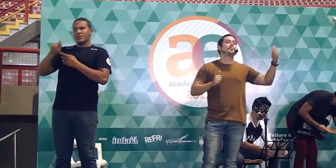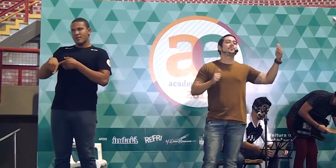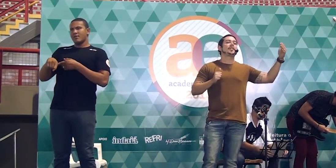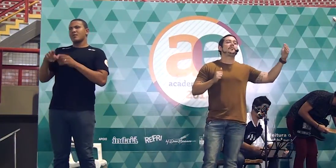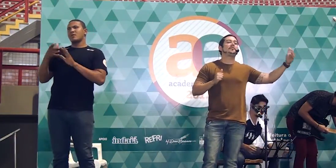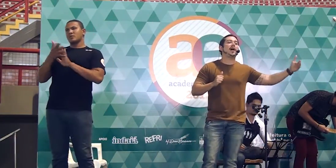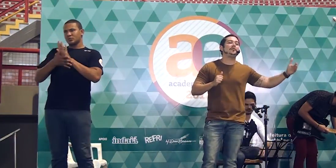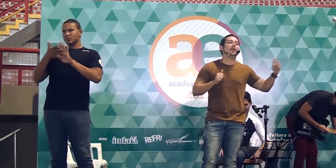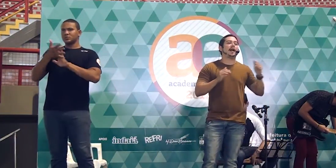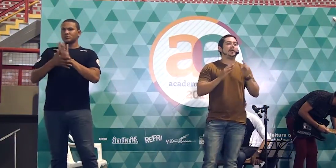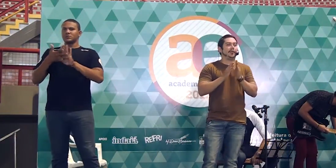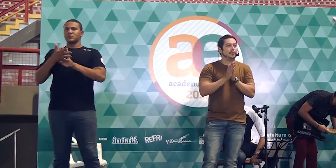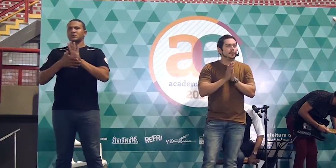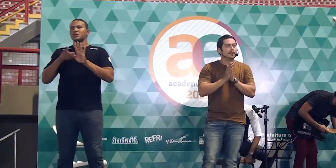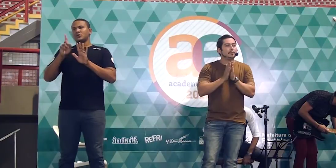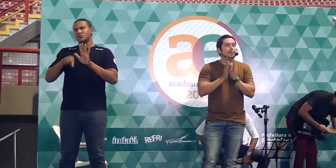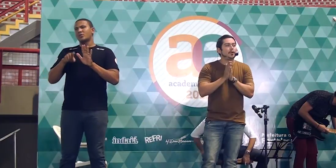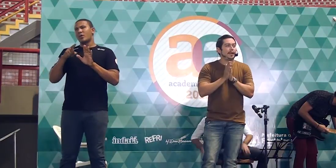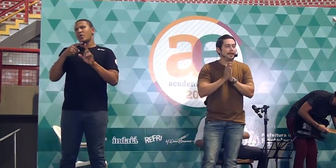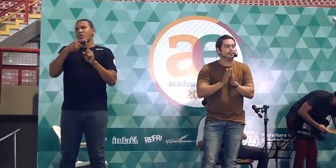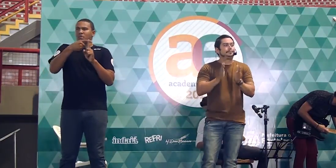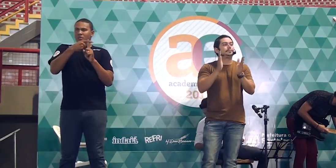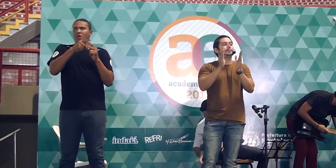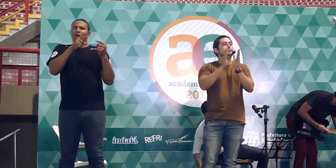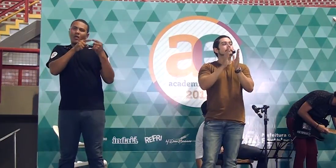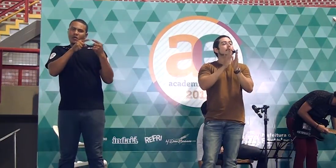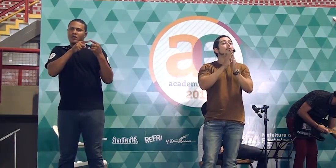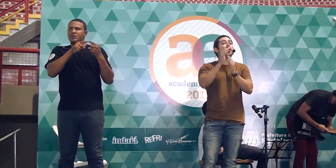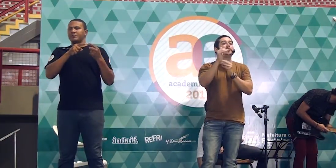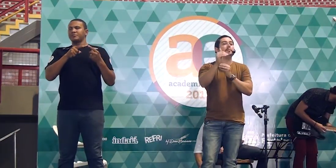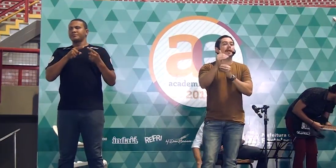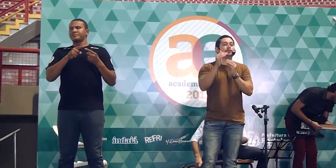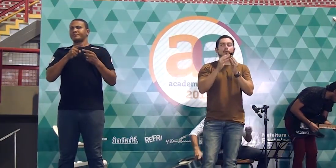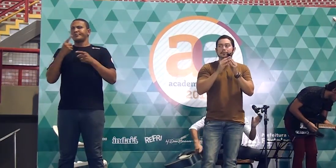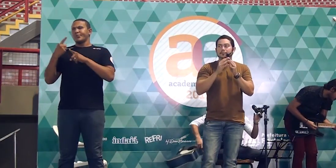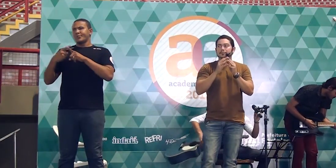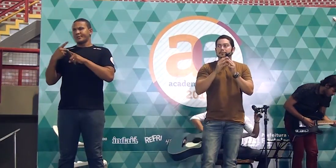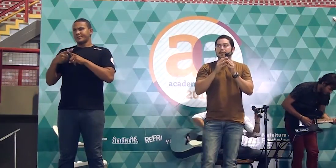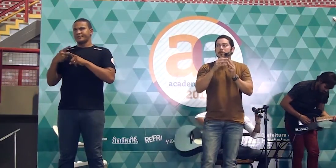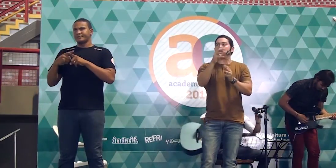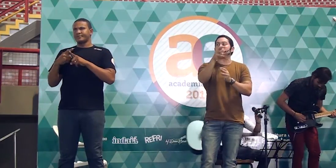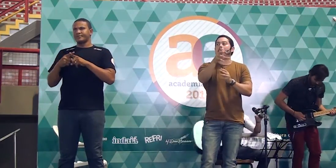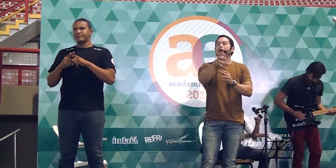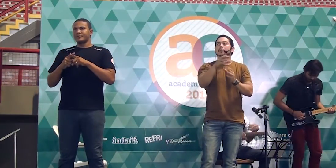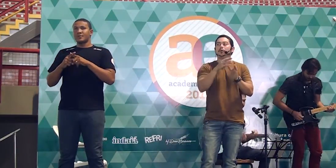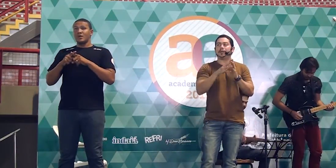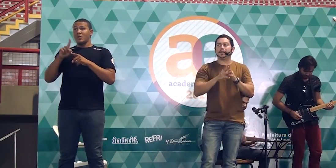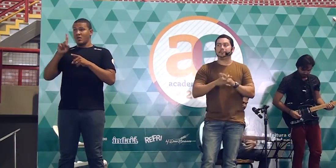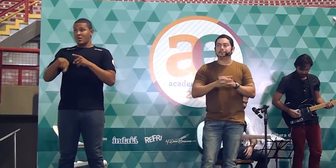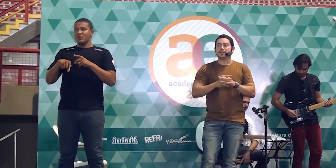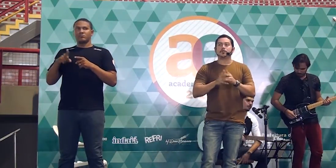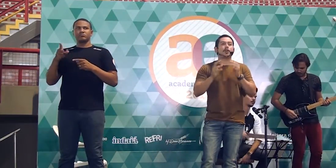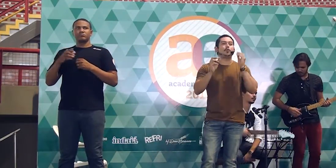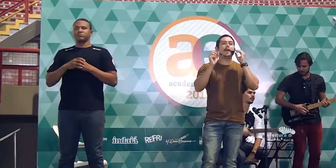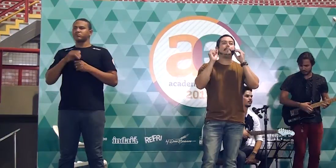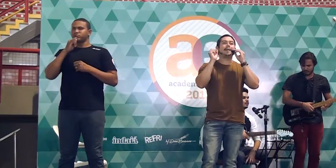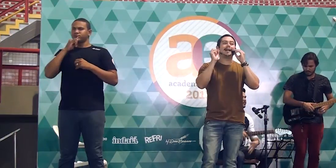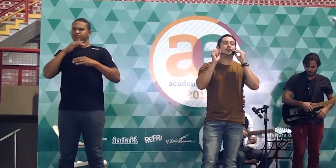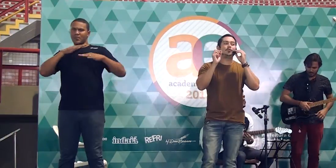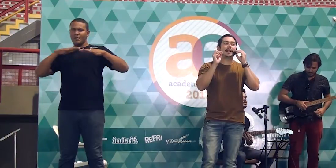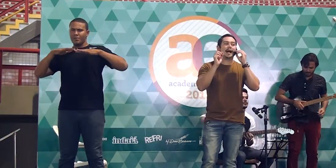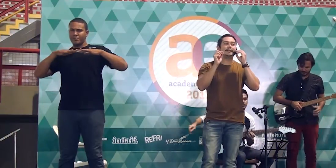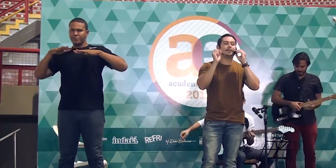texto favorável. Por quê? O movimento que chegou ao poder, chegou